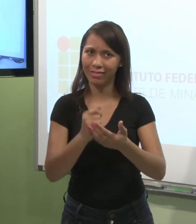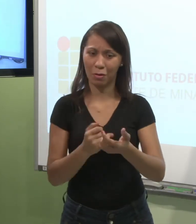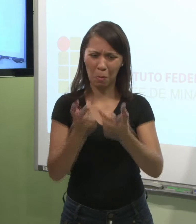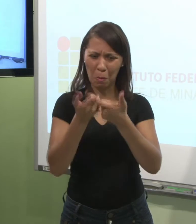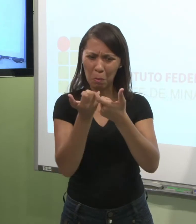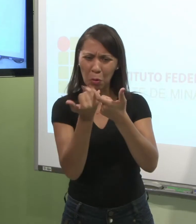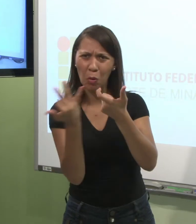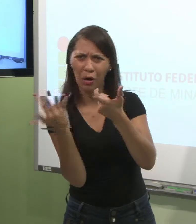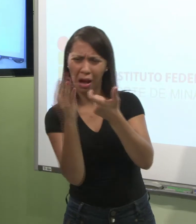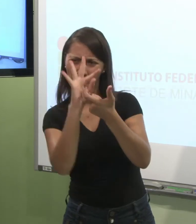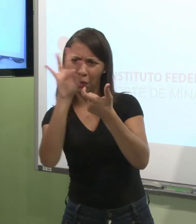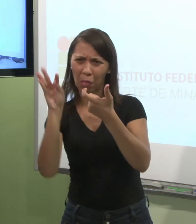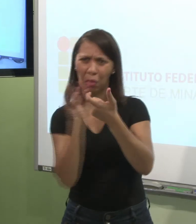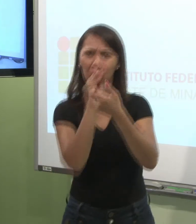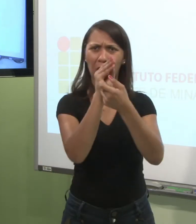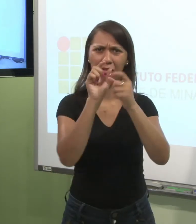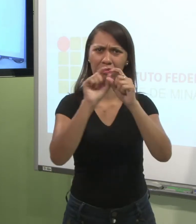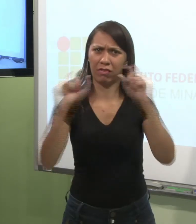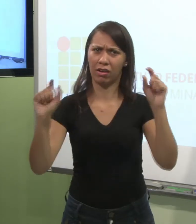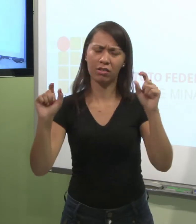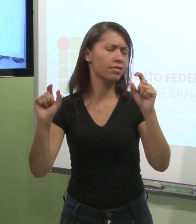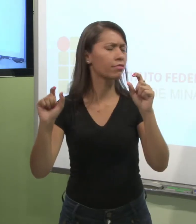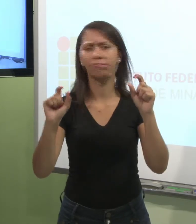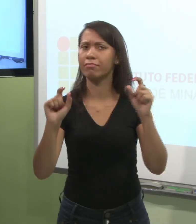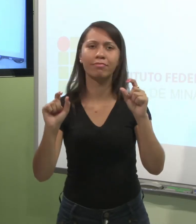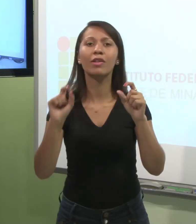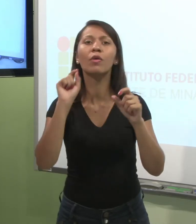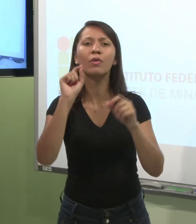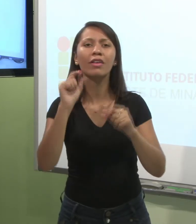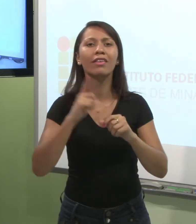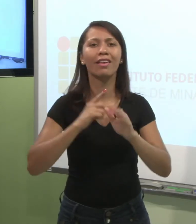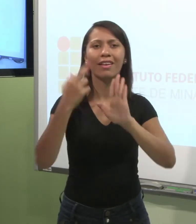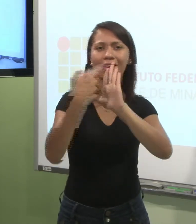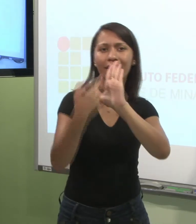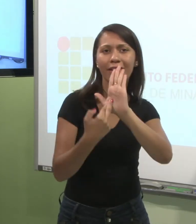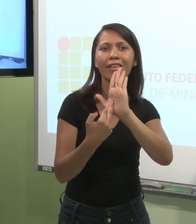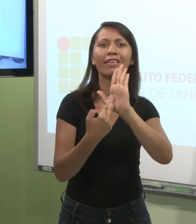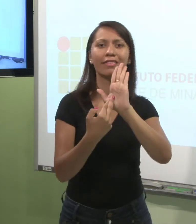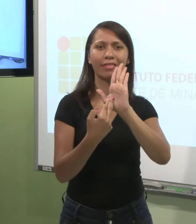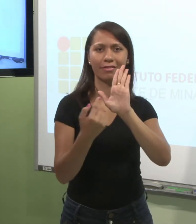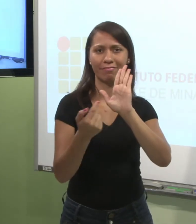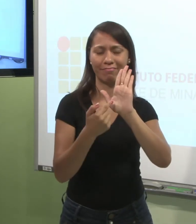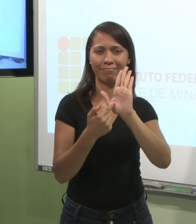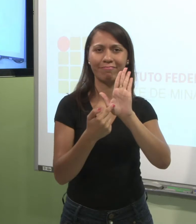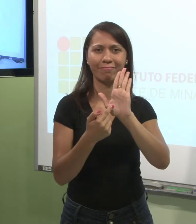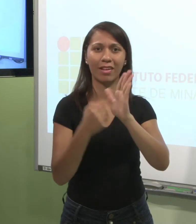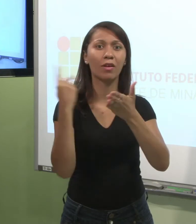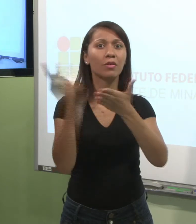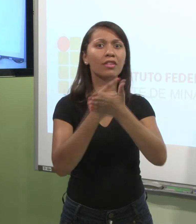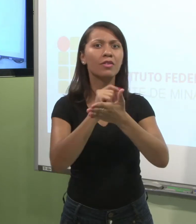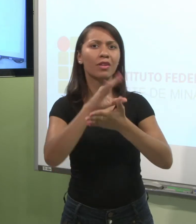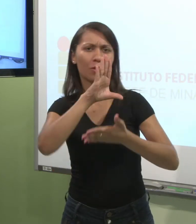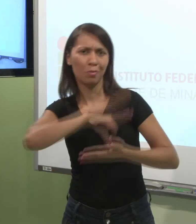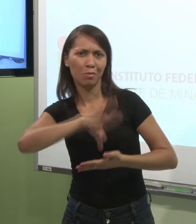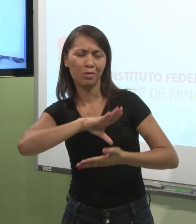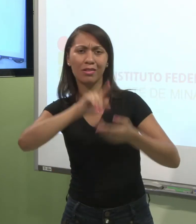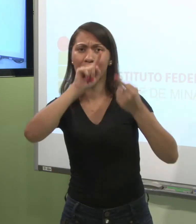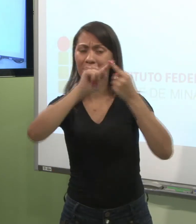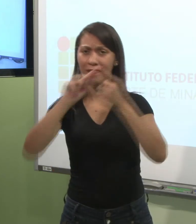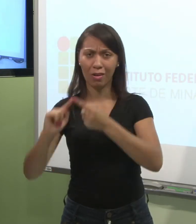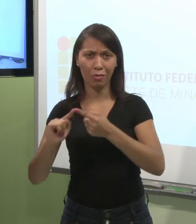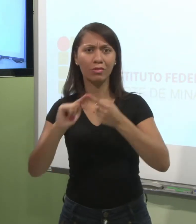não era um senhor precisando de emprego para sua família, mas várias regrinhas que estavam sendo infringidas quanto à concordância de